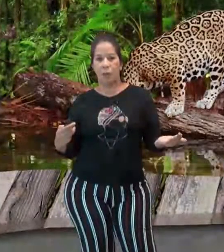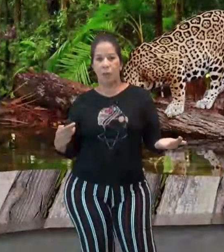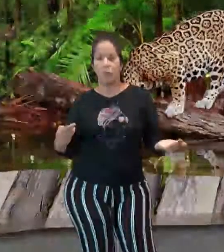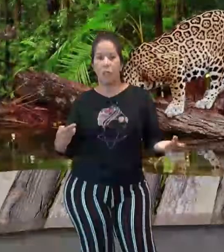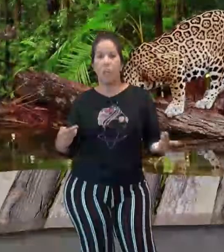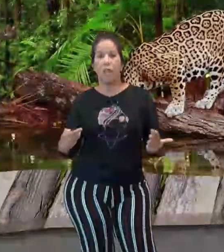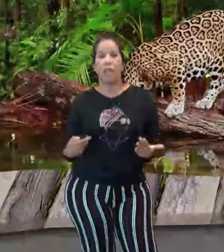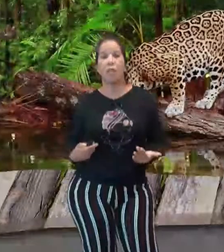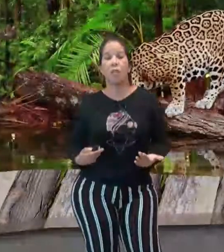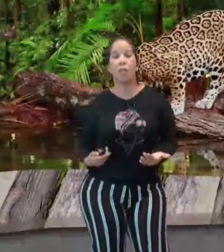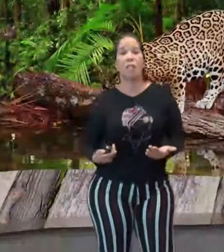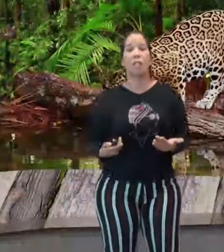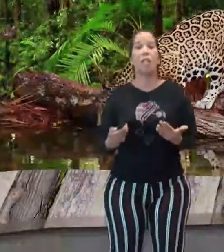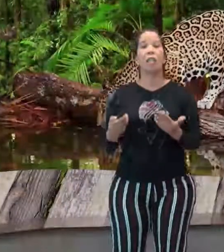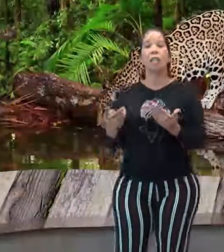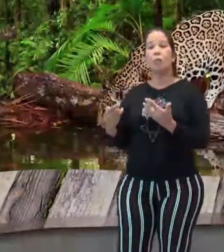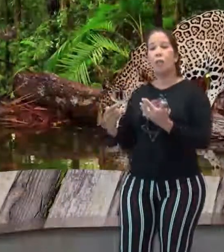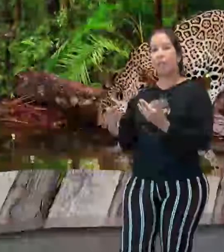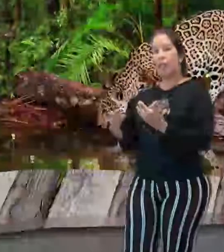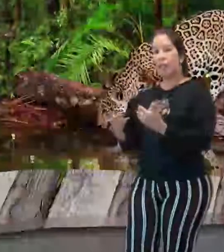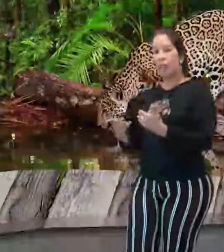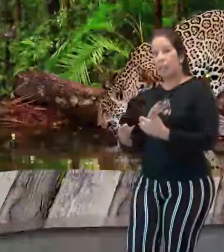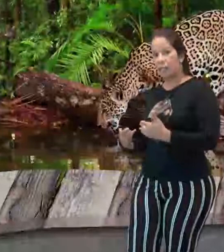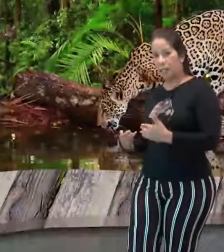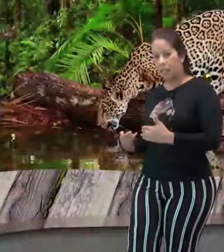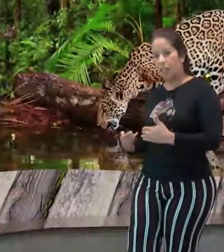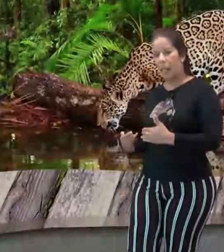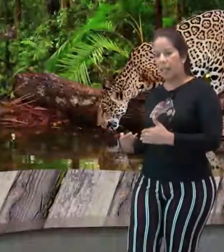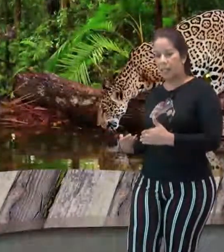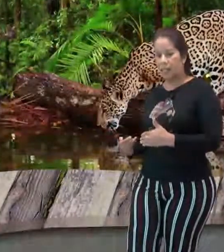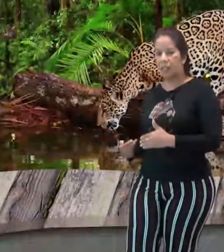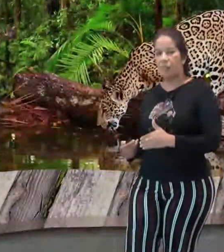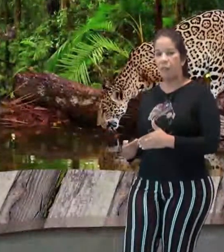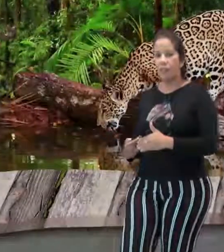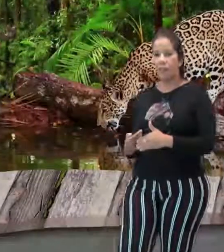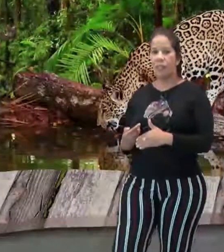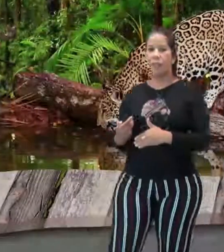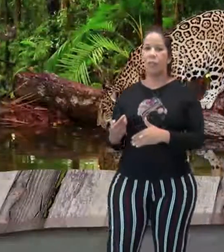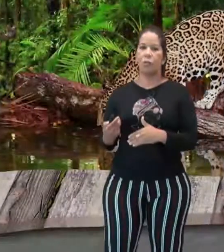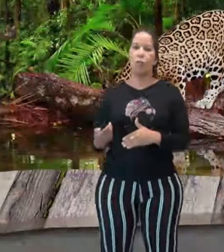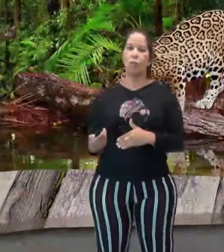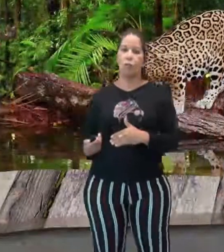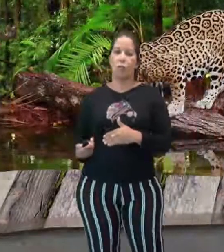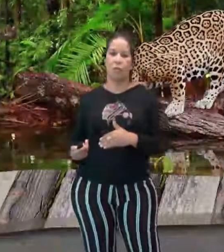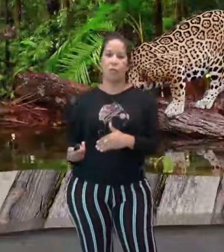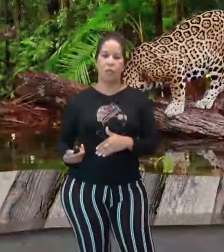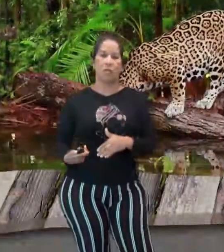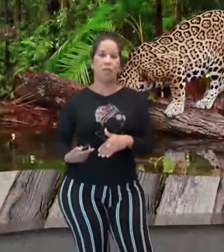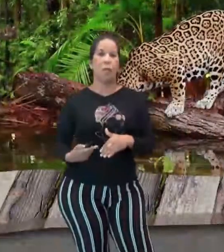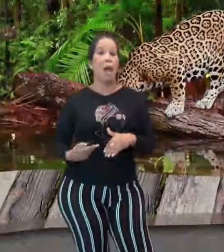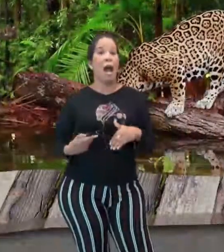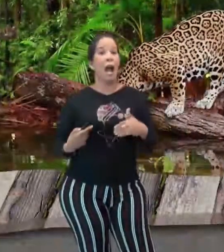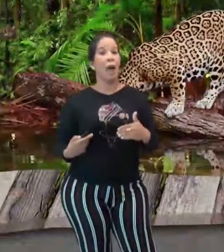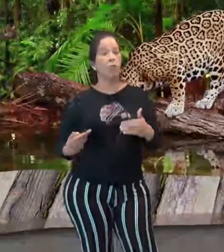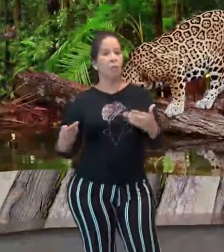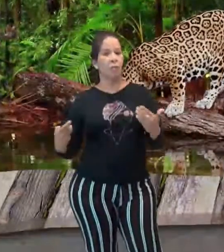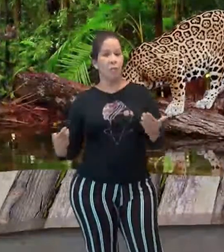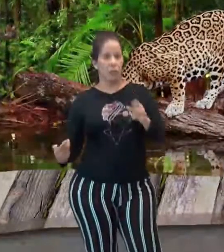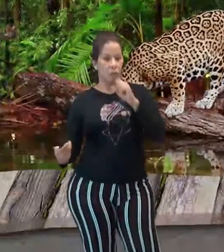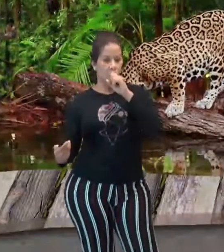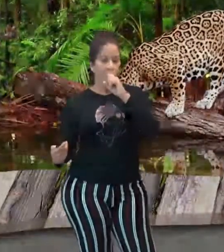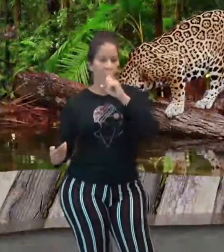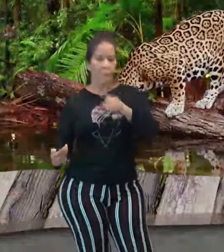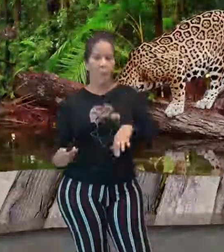genital masculino e nós temos glândulas anexas que vão fazer secreções de substâncias que vão